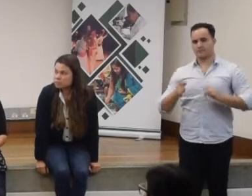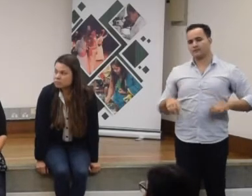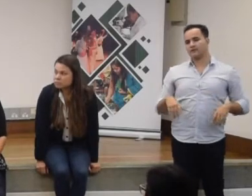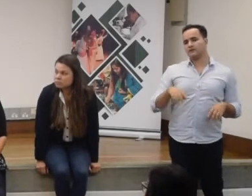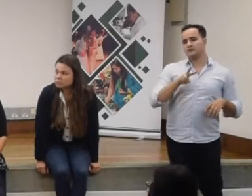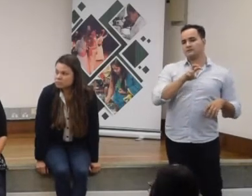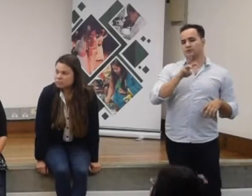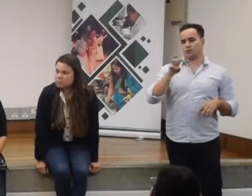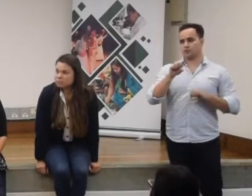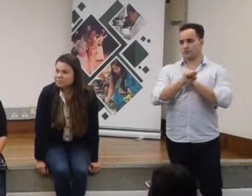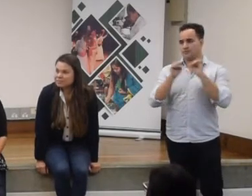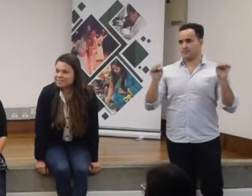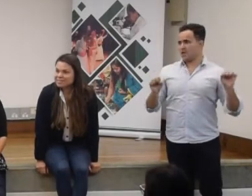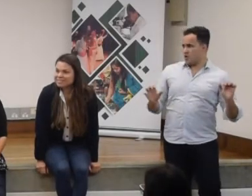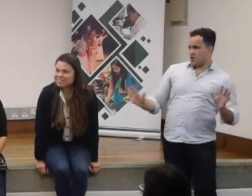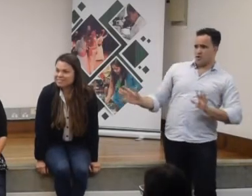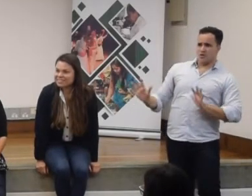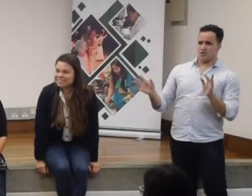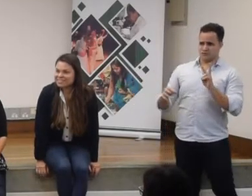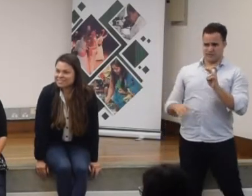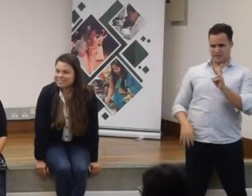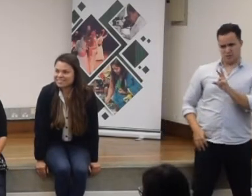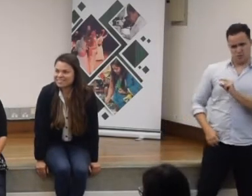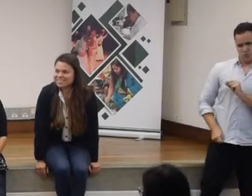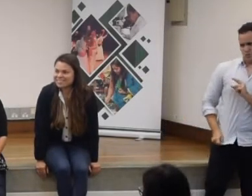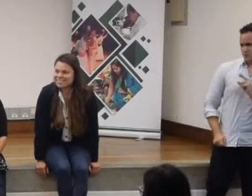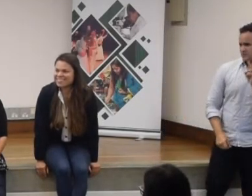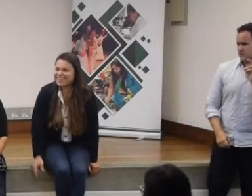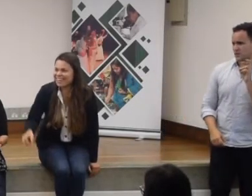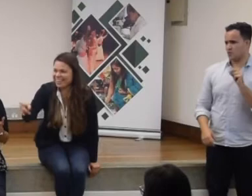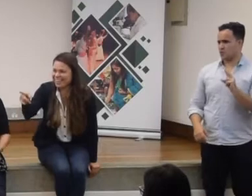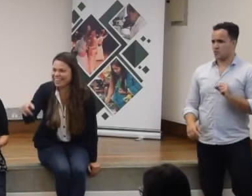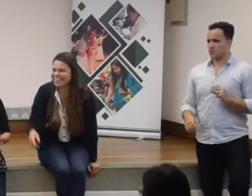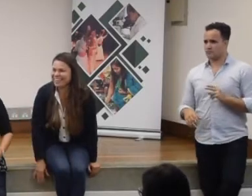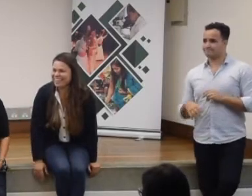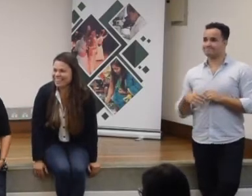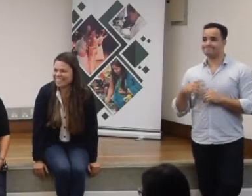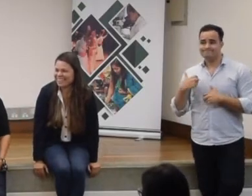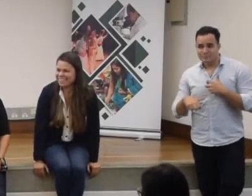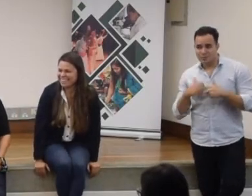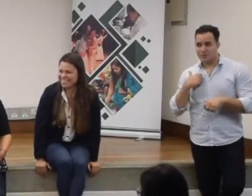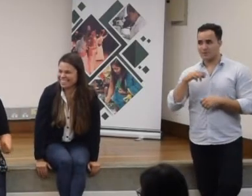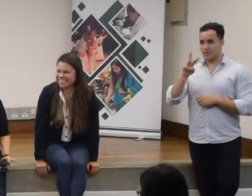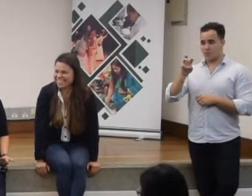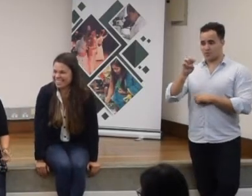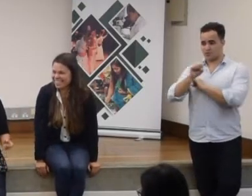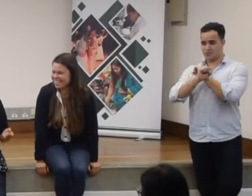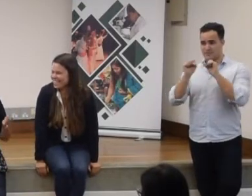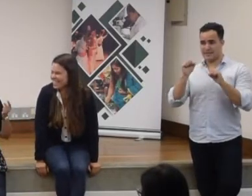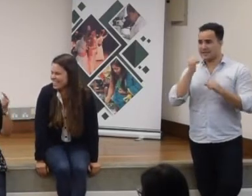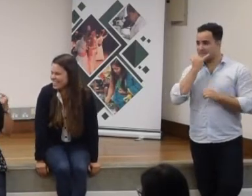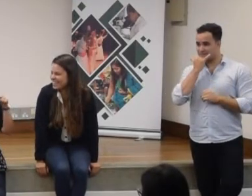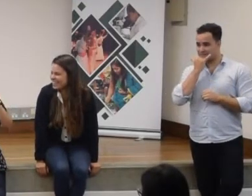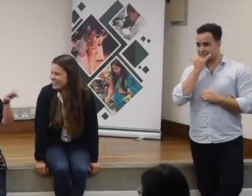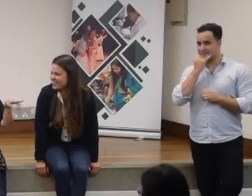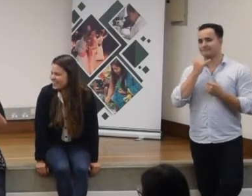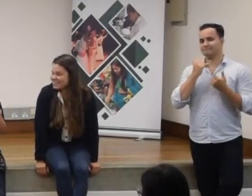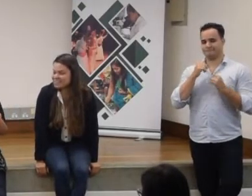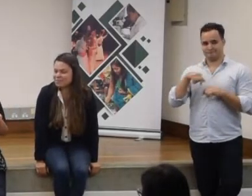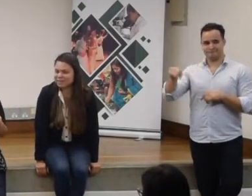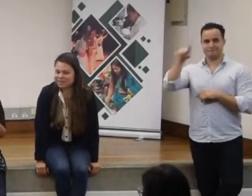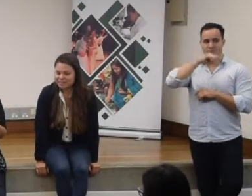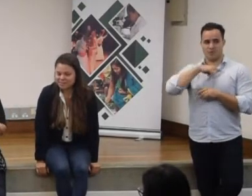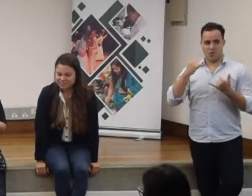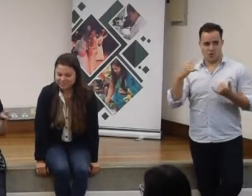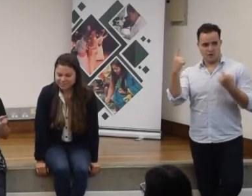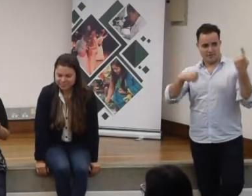la mañana. No, 8. El problema con las 8 de la mañana es que, por ejemplo, muchos de los que